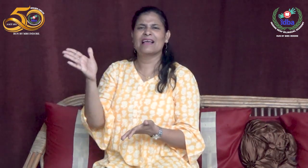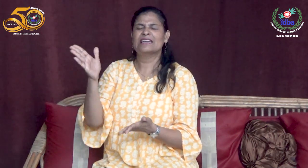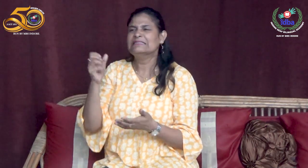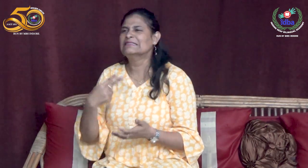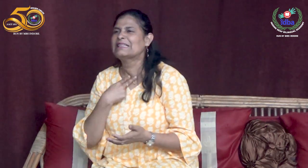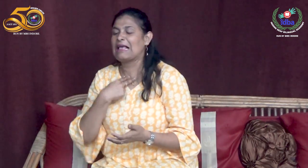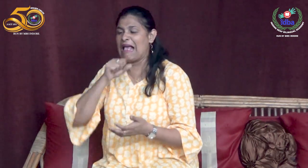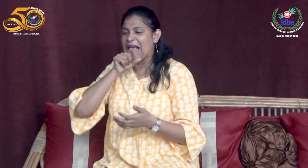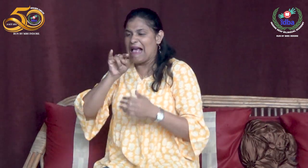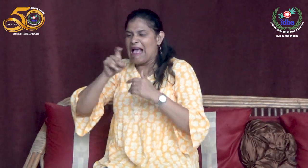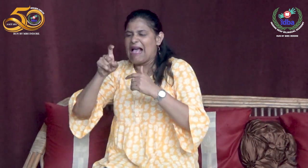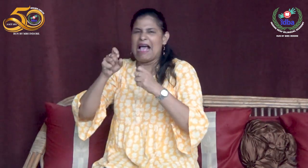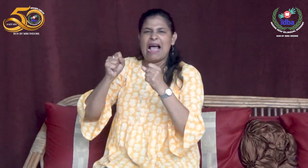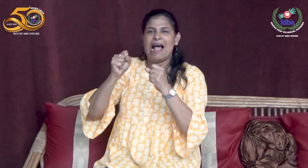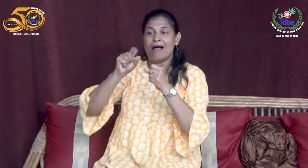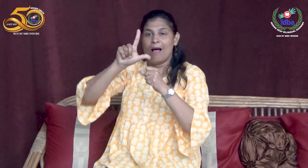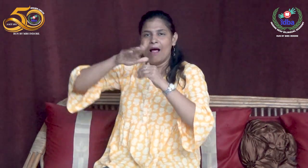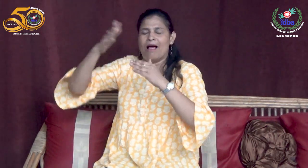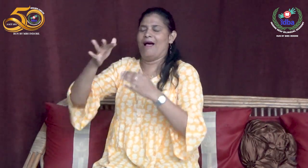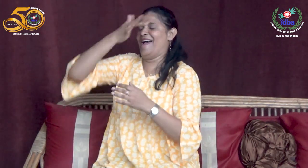जब 15 साल की उम्र थी तब वो उधर आई थी, जब